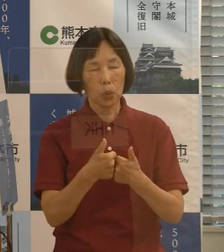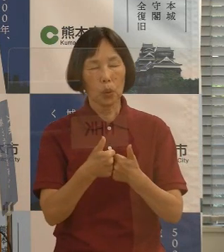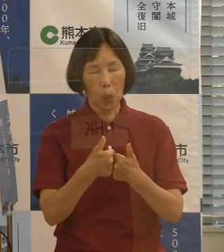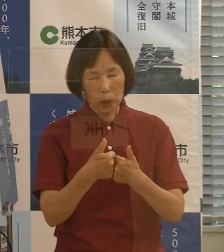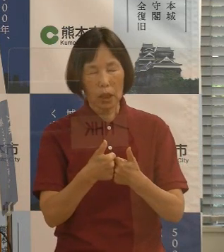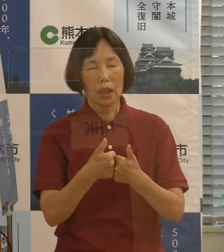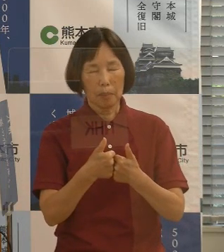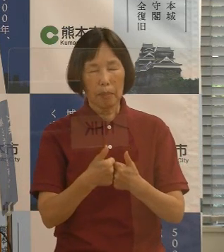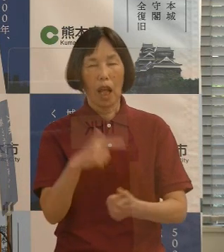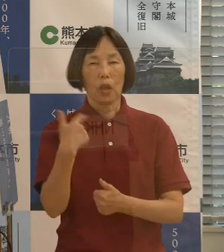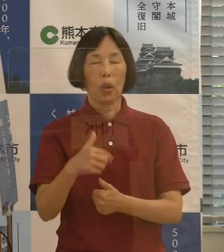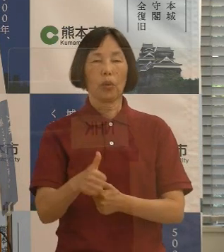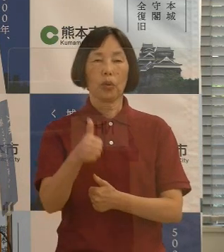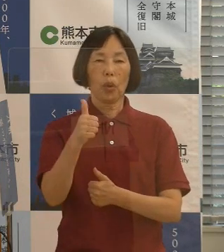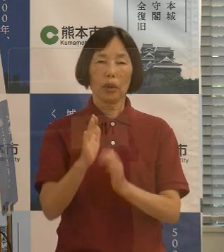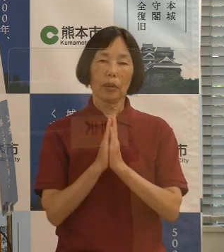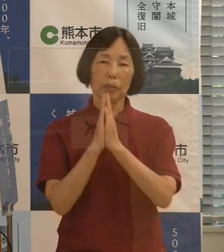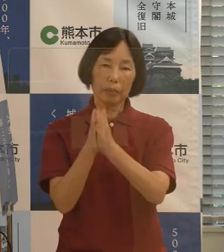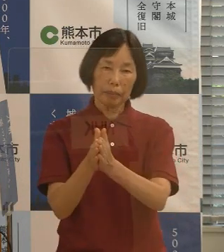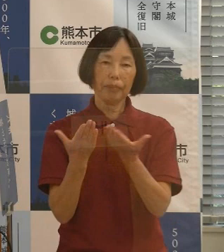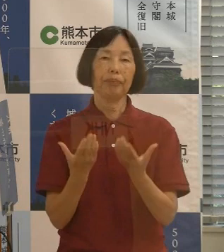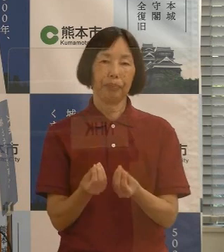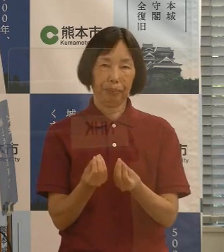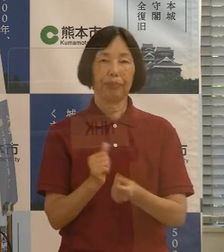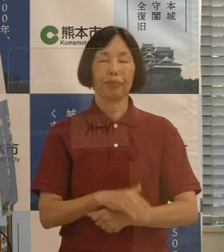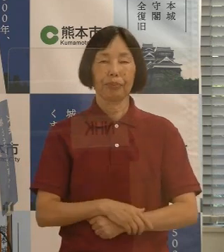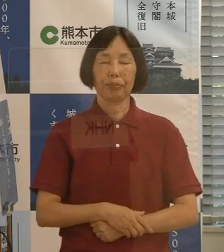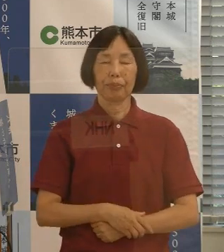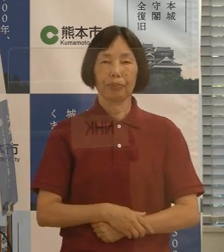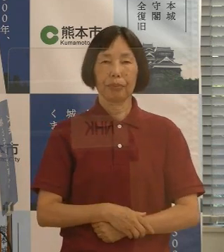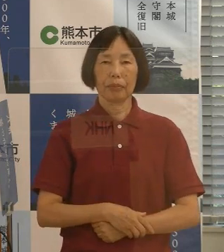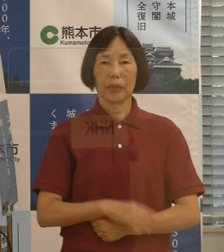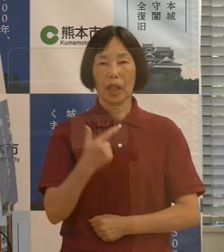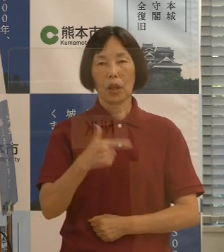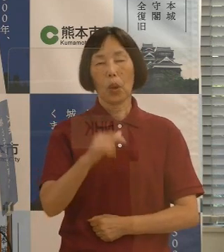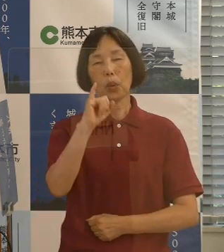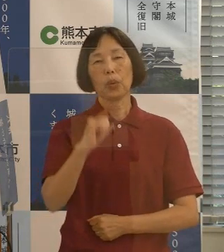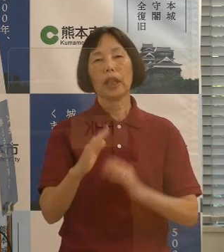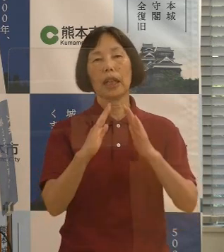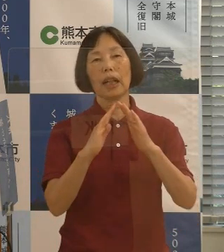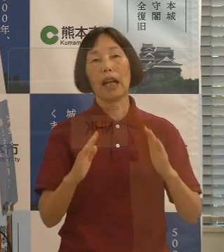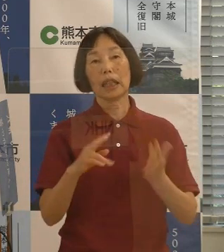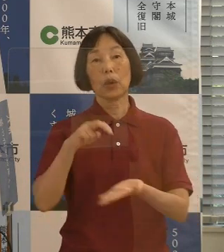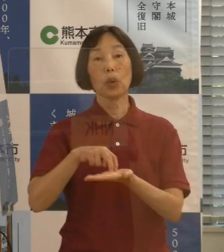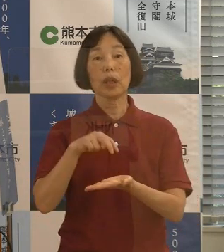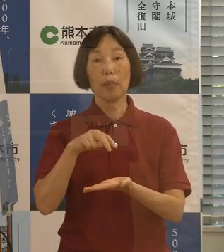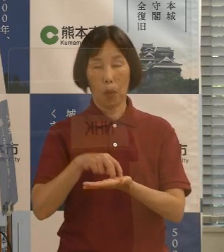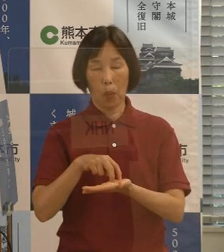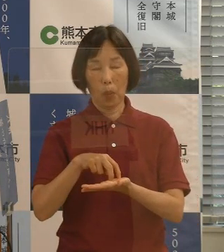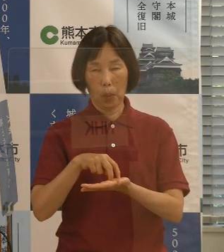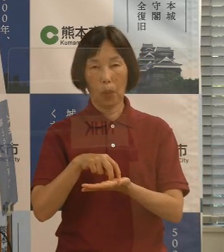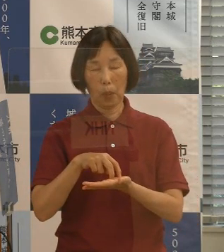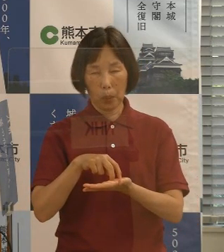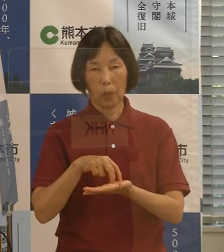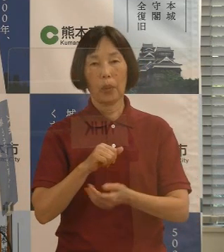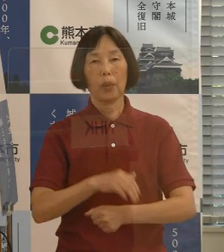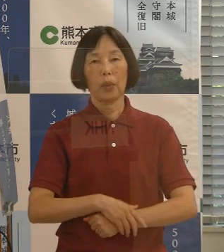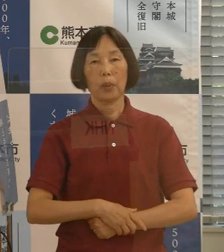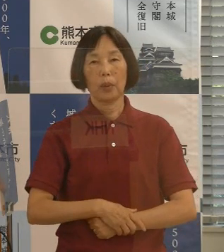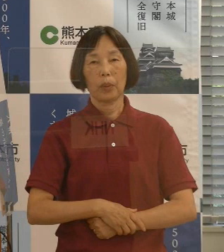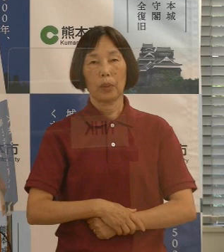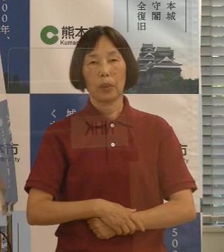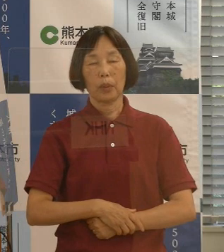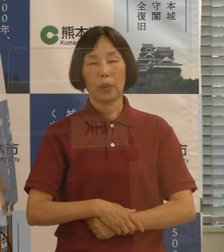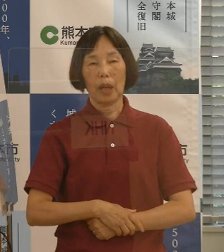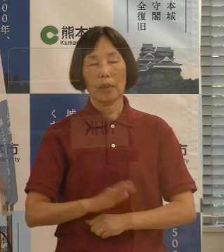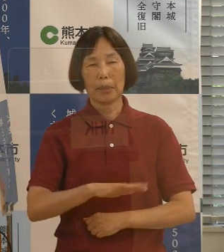長の方にはですね、私の方から要請をさせていただきました。まあ、教育委員会としてもやはり、これはまあ、一